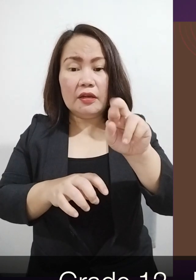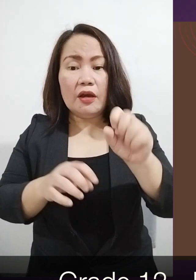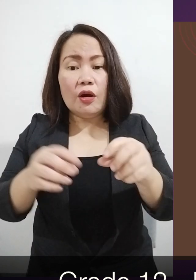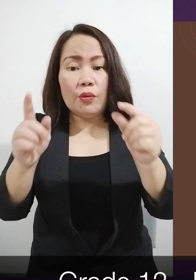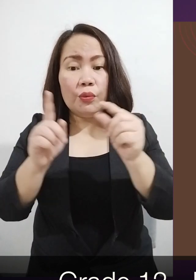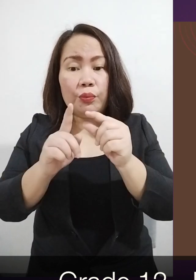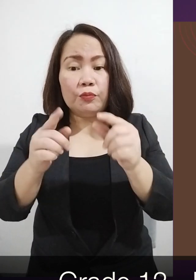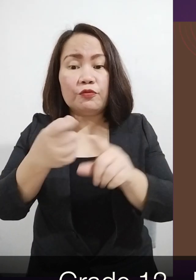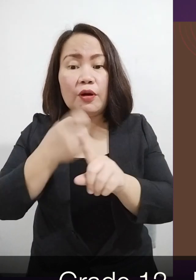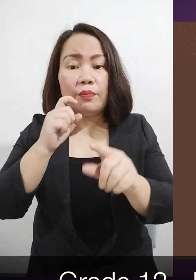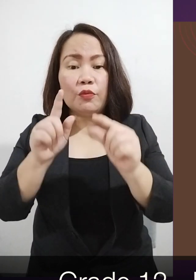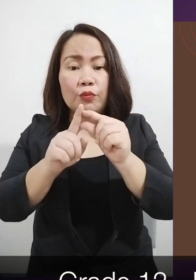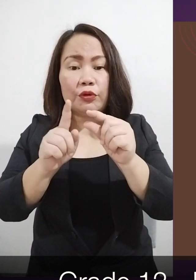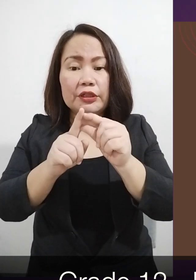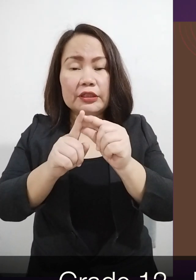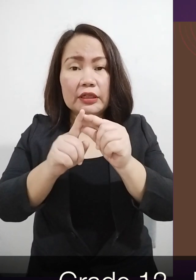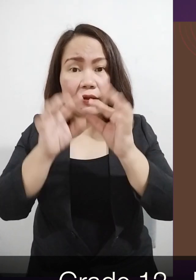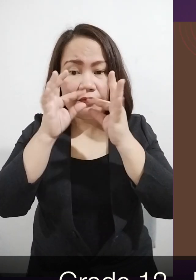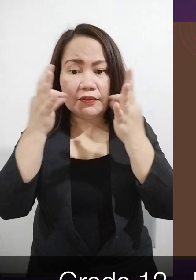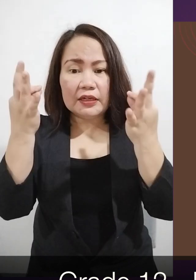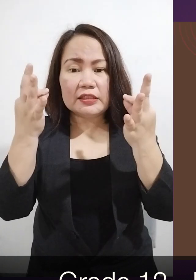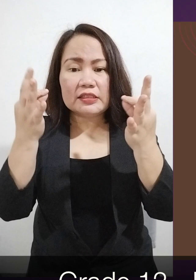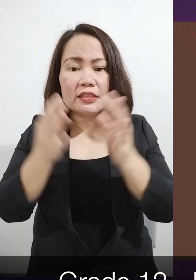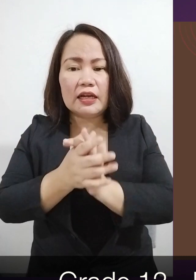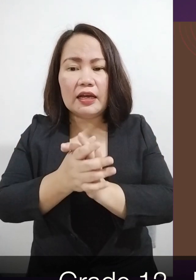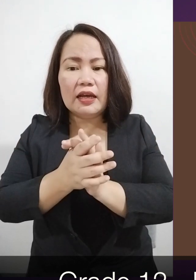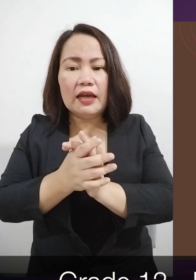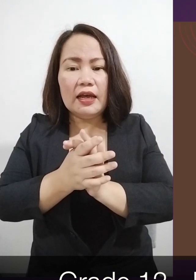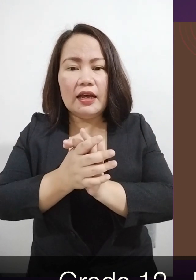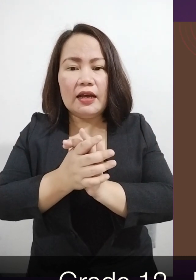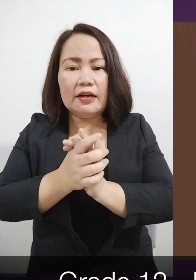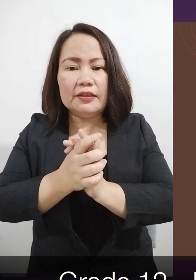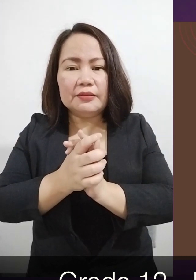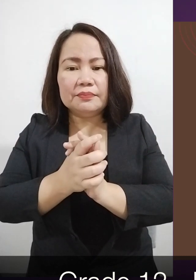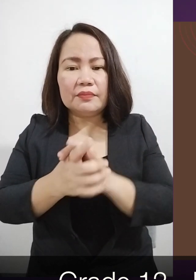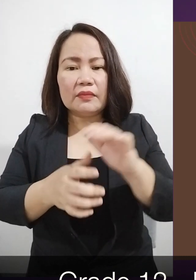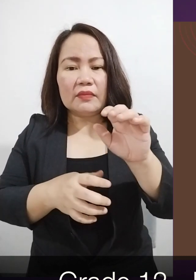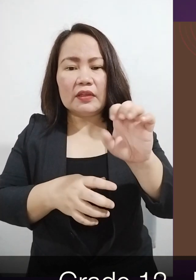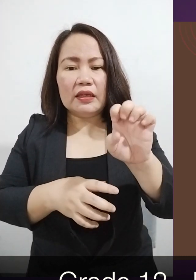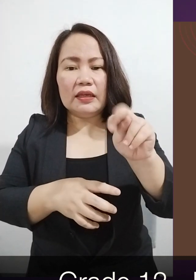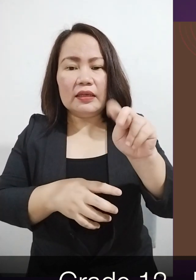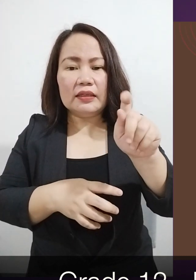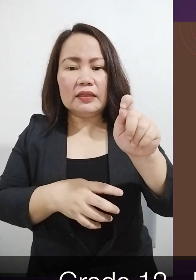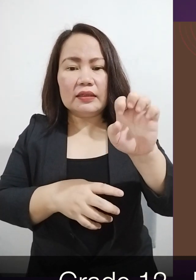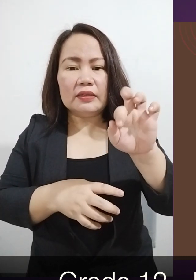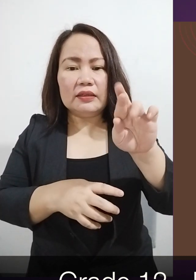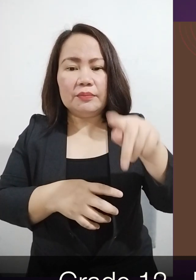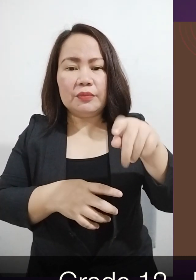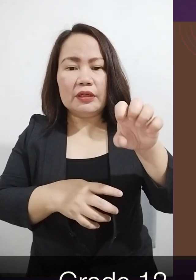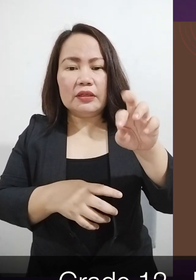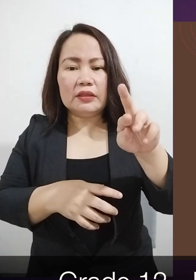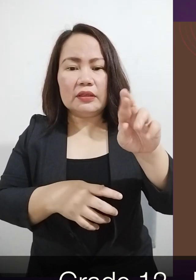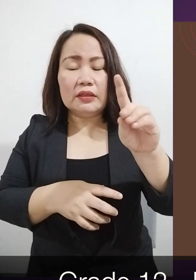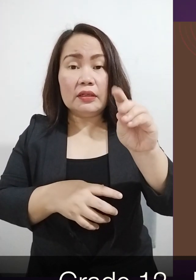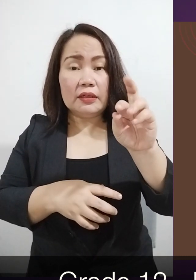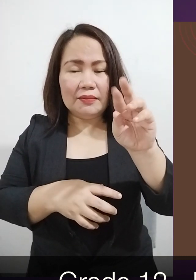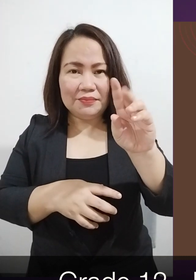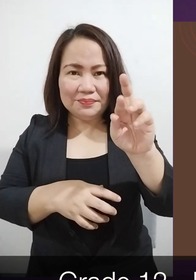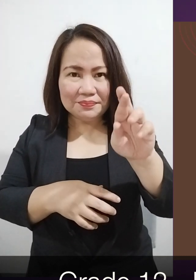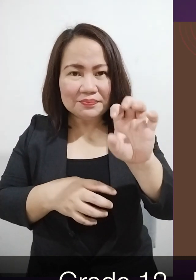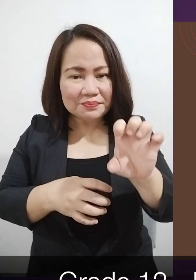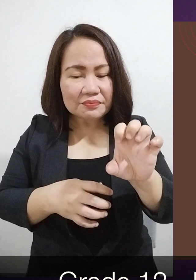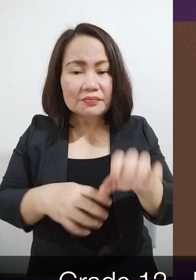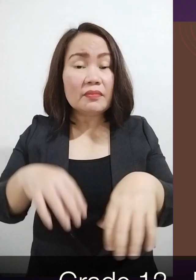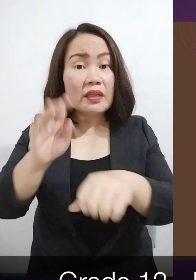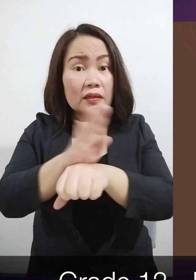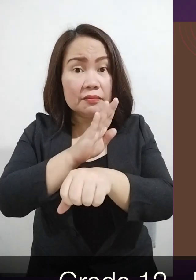na nangangahulugang magsagawa. Ito ay tumutukoy sa mga nagsasagawa ng panganib ng negosyo. Ang negosyo ay